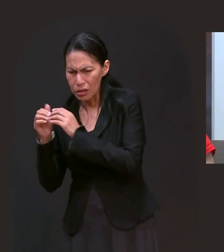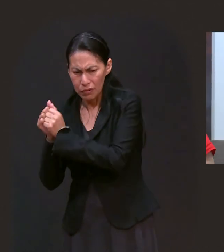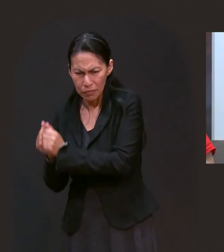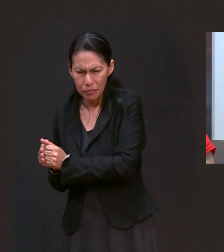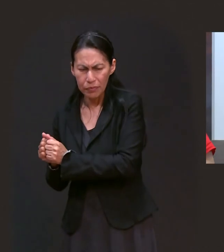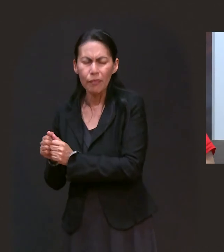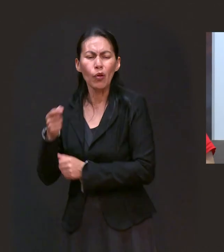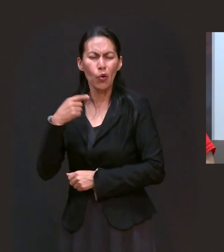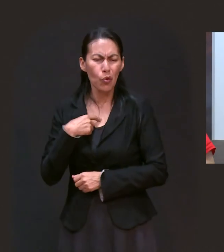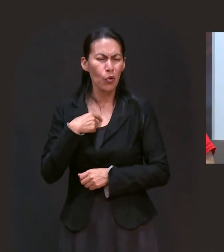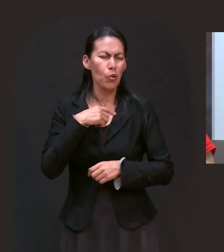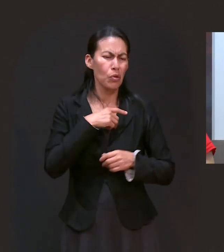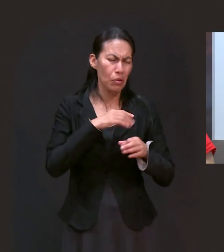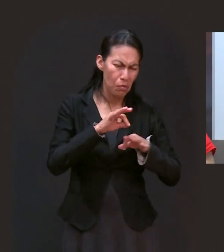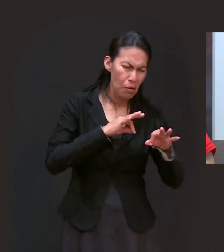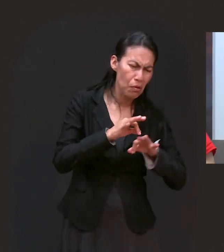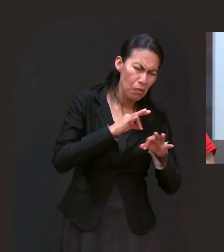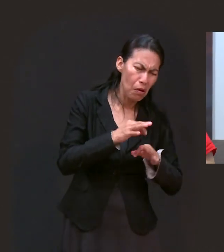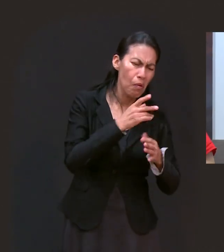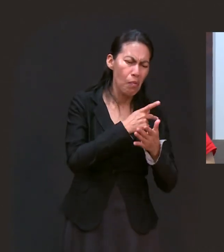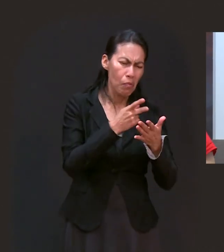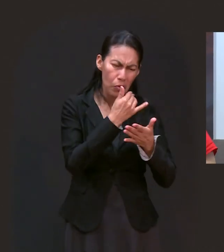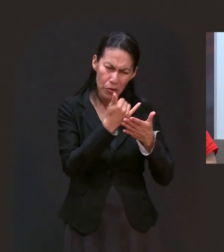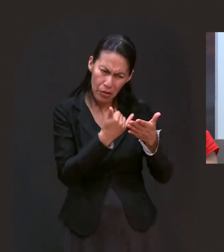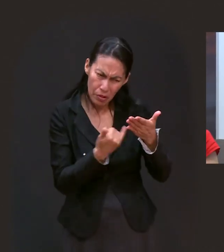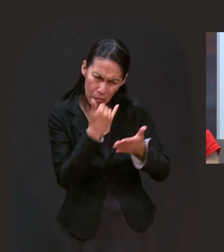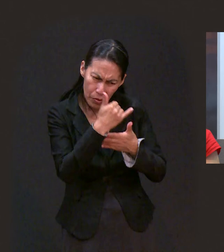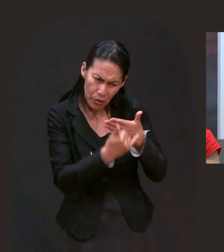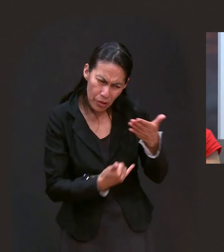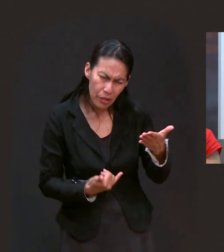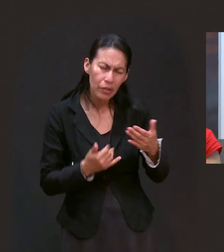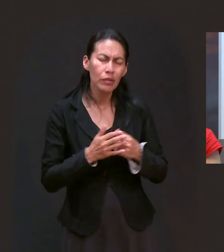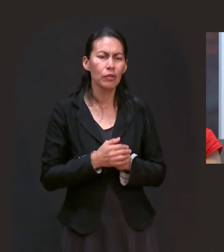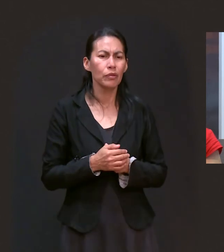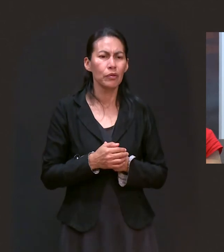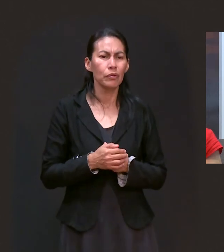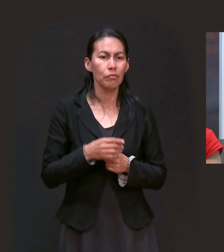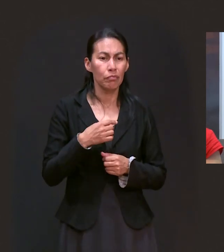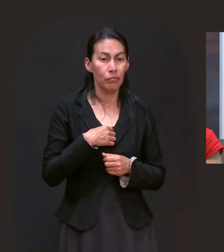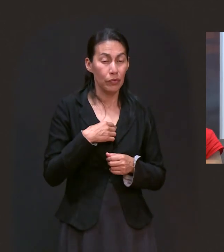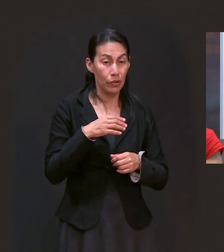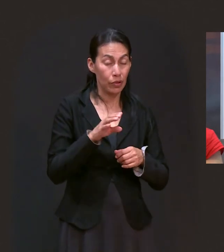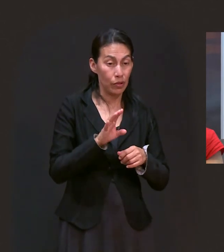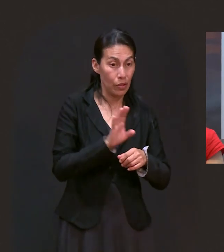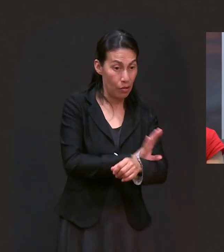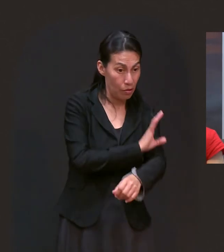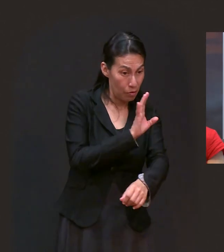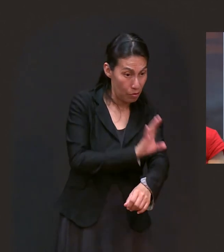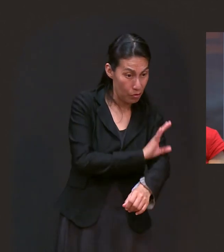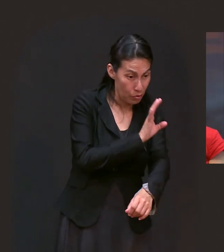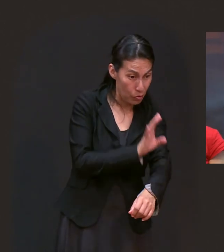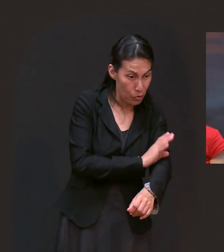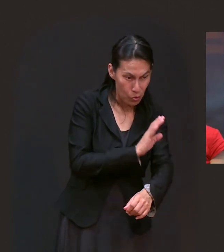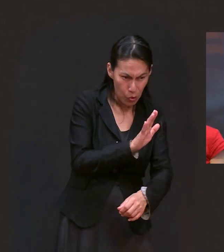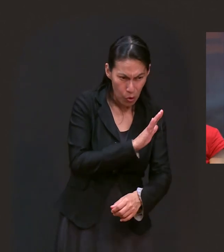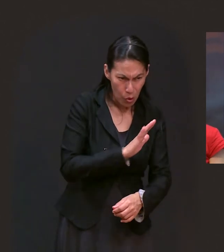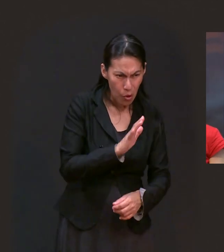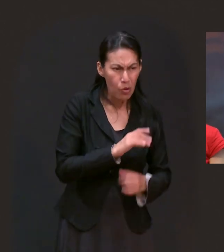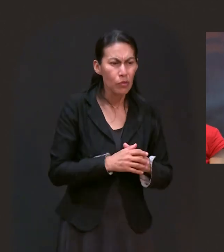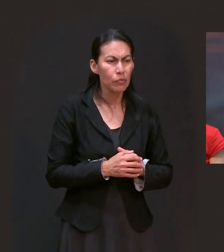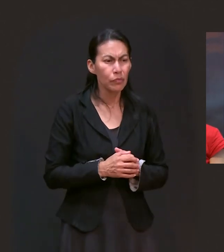me metí en muchos proyectos proyectos nuevos justo en eso como mantiene electromovilidad con los carros eléctricos